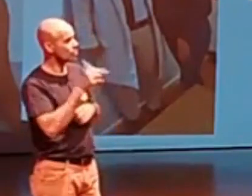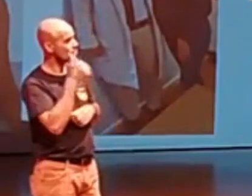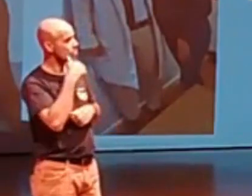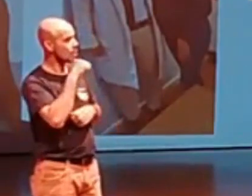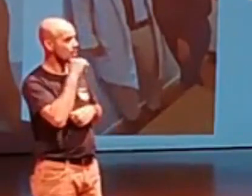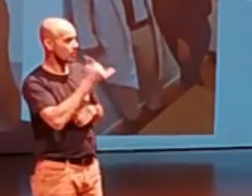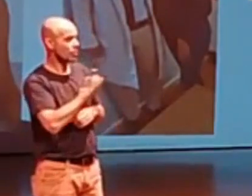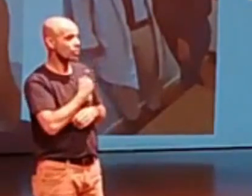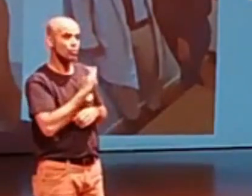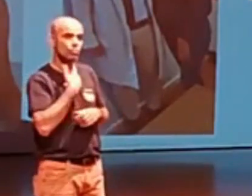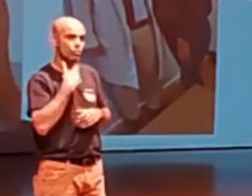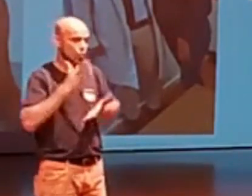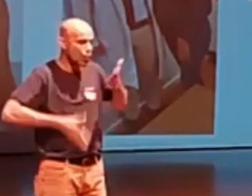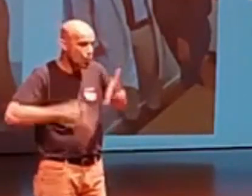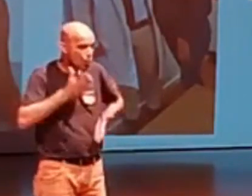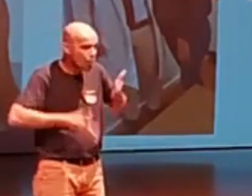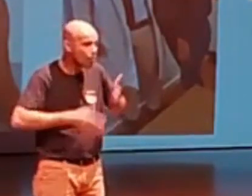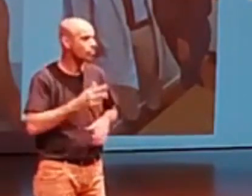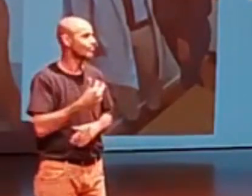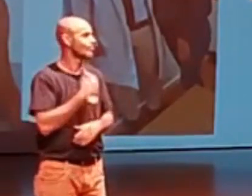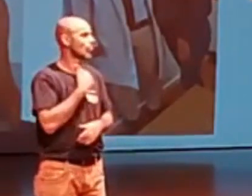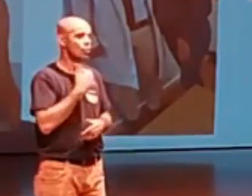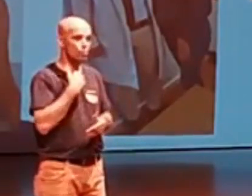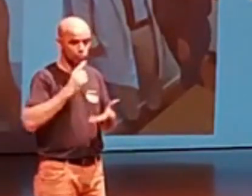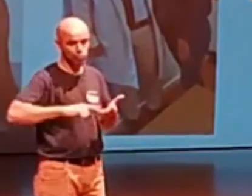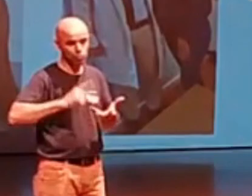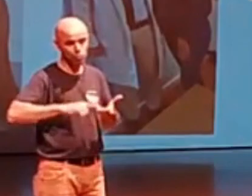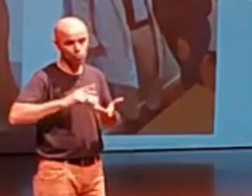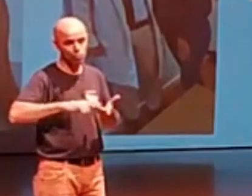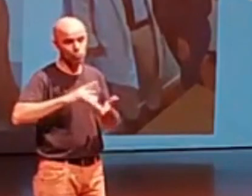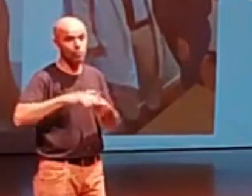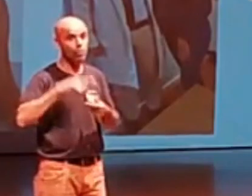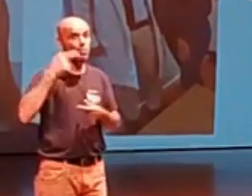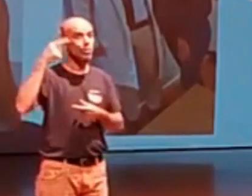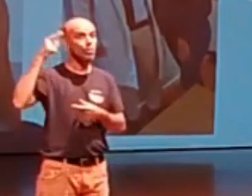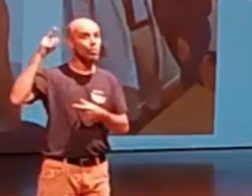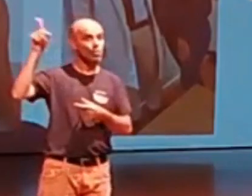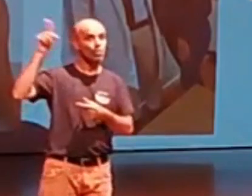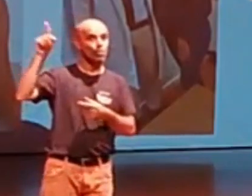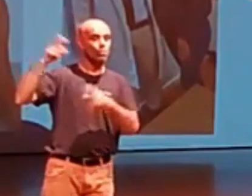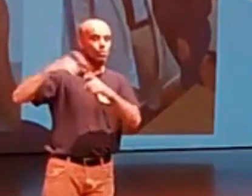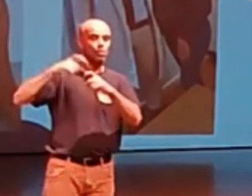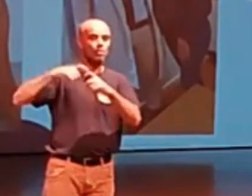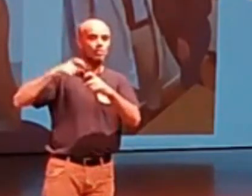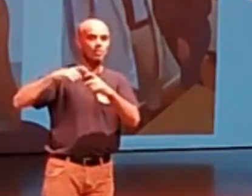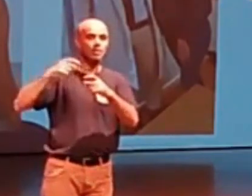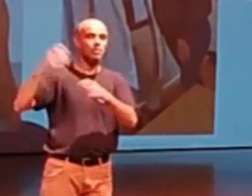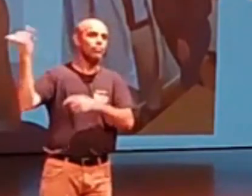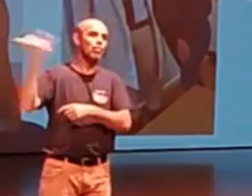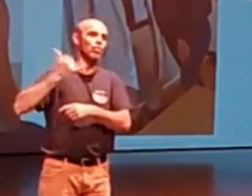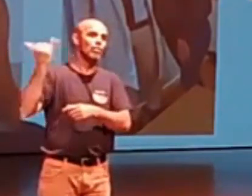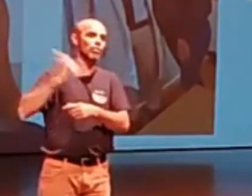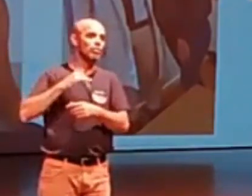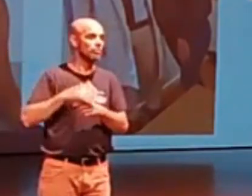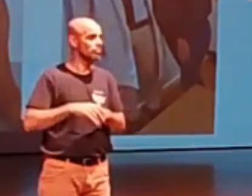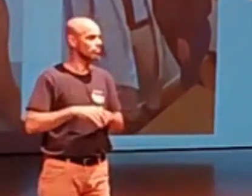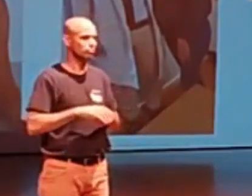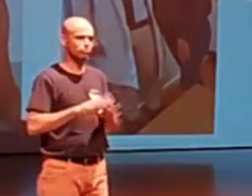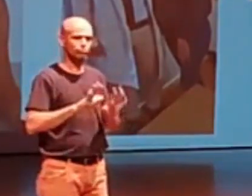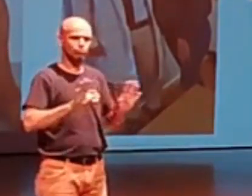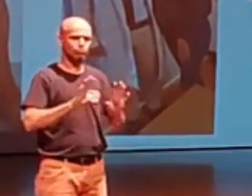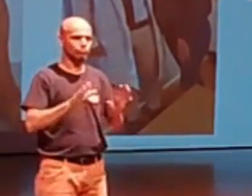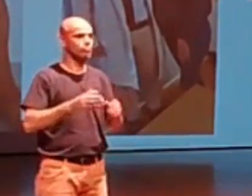não posso correr, que eu não posso isso, porque o outro doutor que a gente passou, como o senhor não está no plano, falou isso, desculpa. É vida